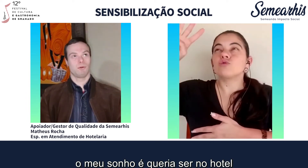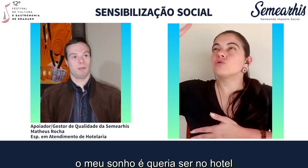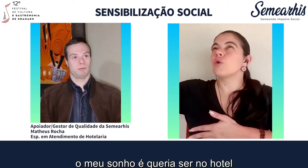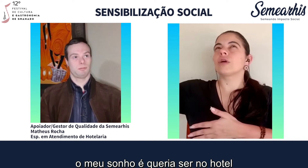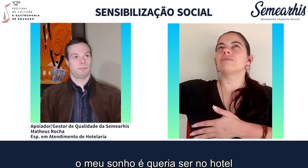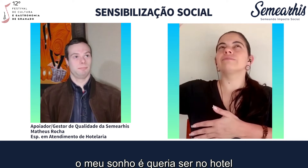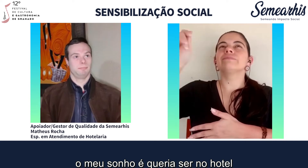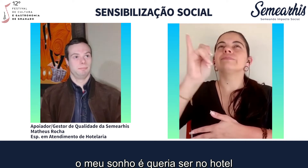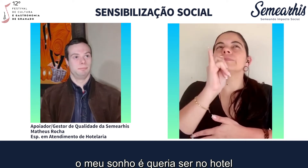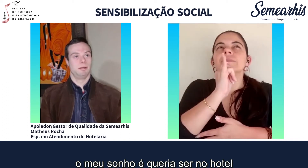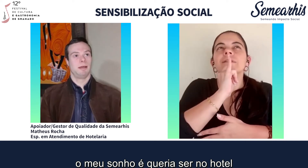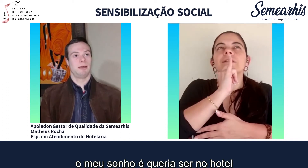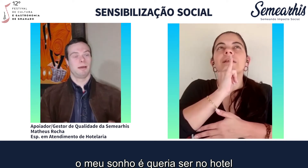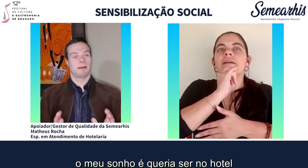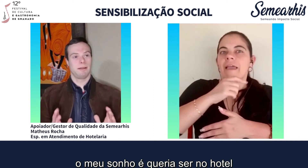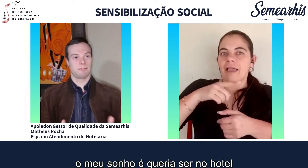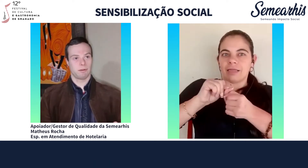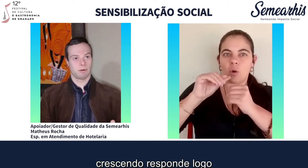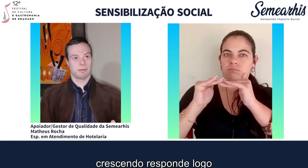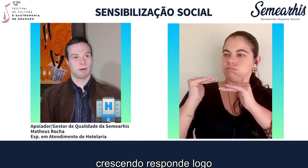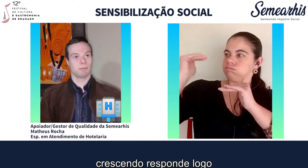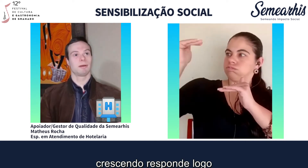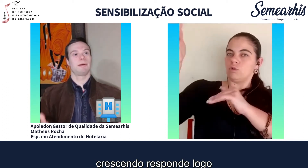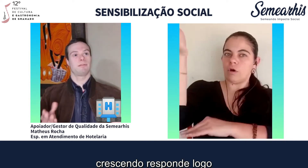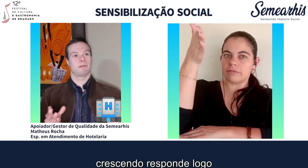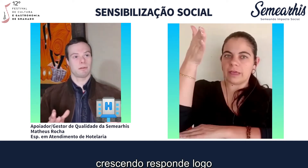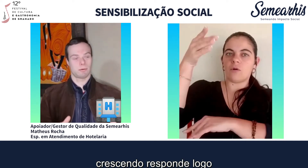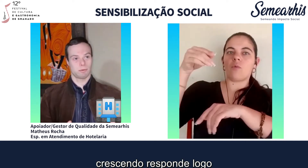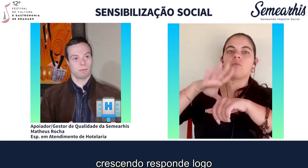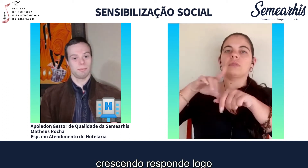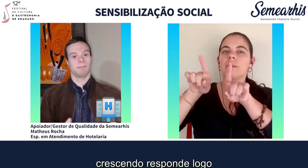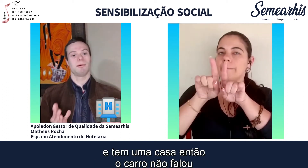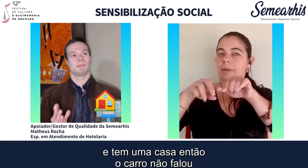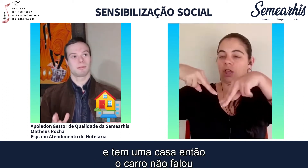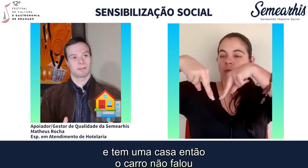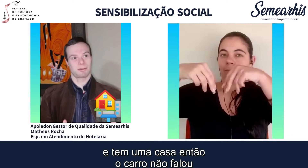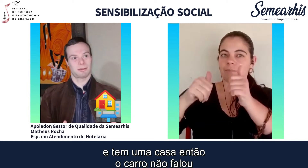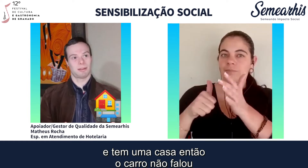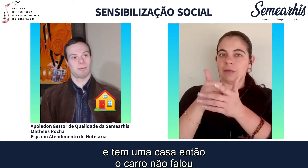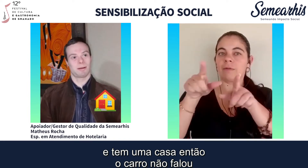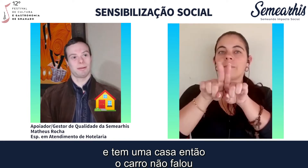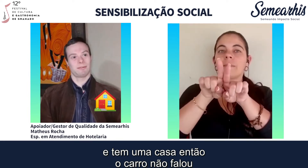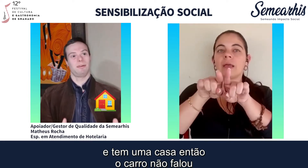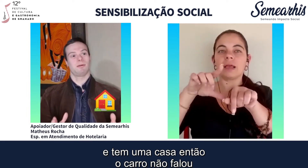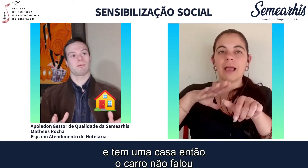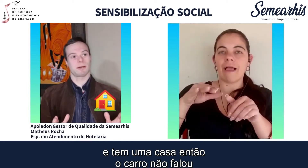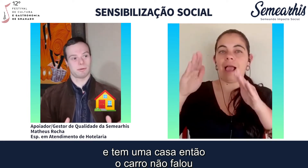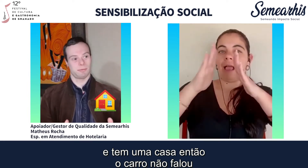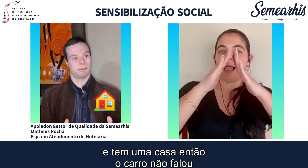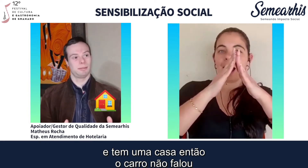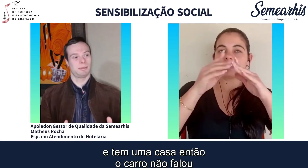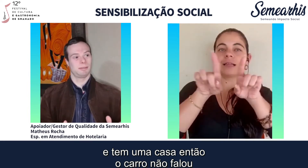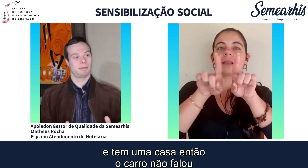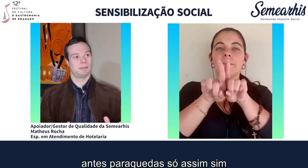Meus sonhos é crescer no hotel, crescer no taekwondo, ter uma casa e ter um